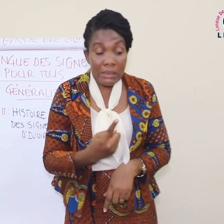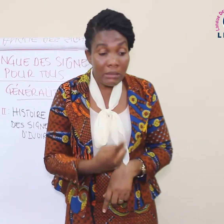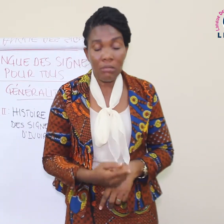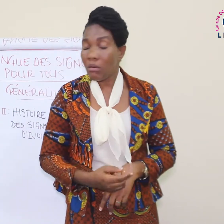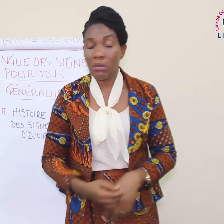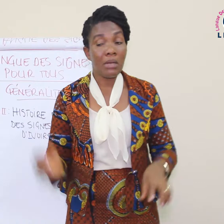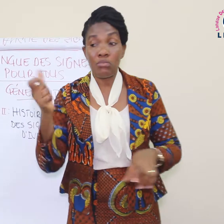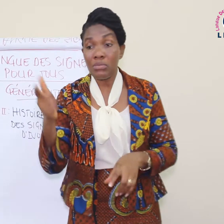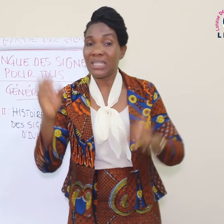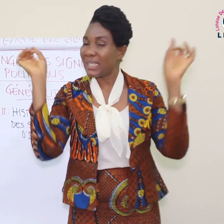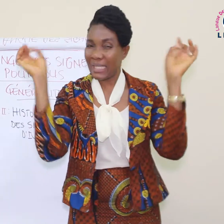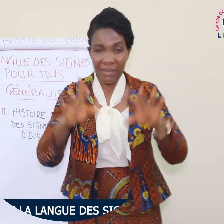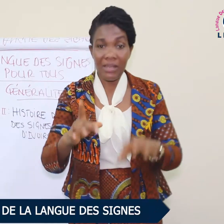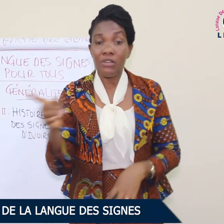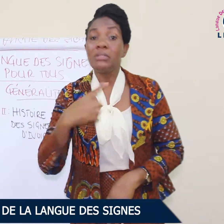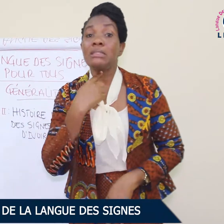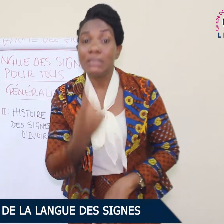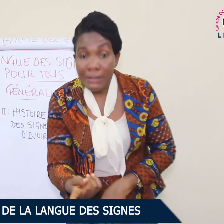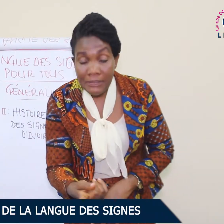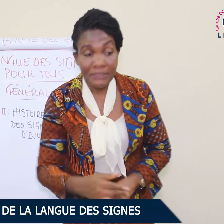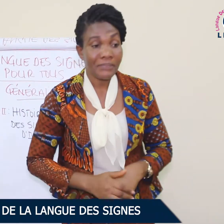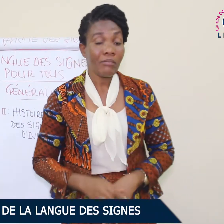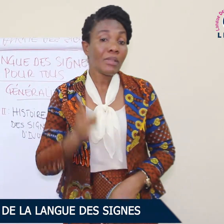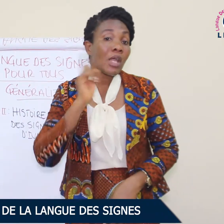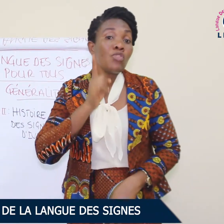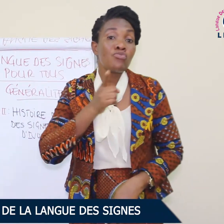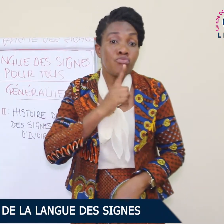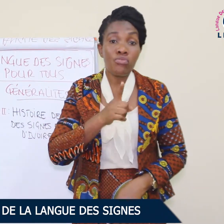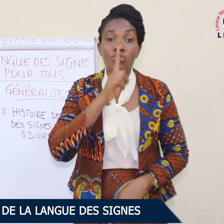enfoncer le clou en disant que les sourds sont